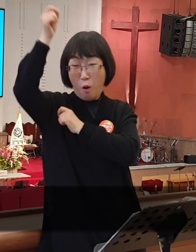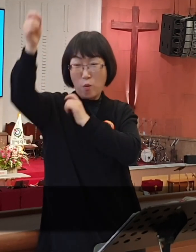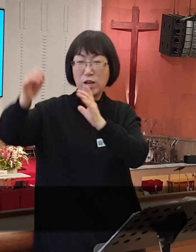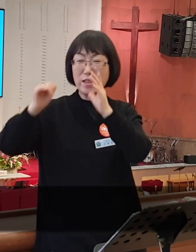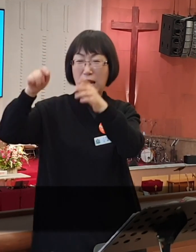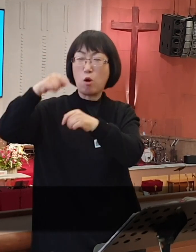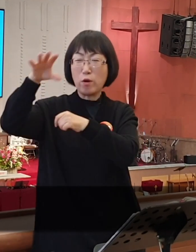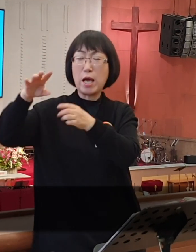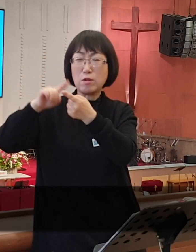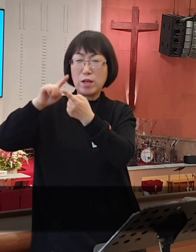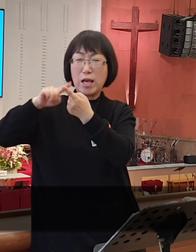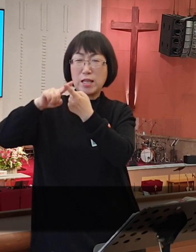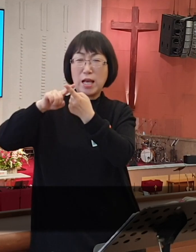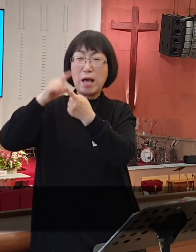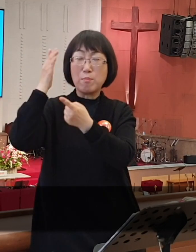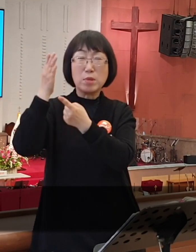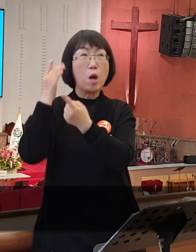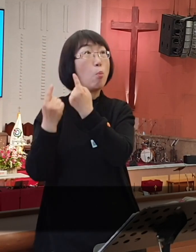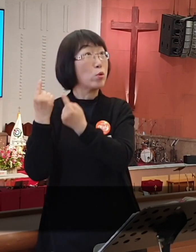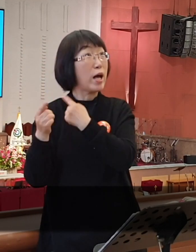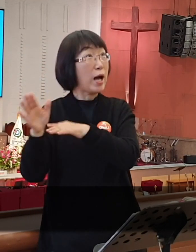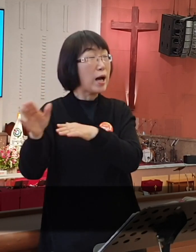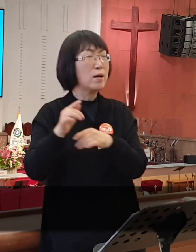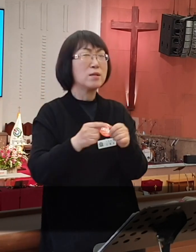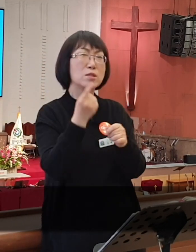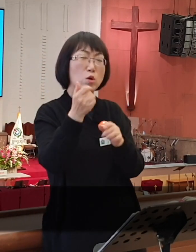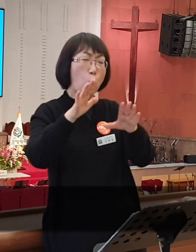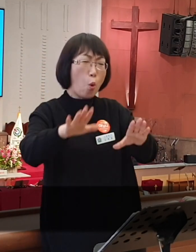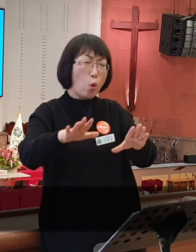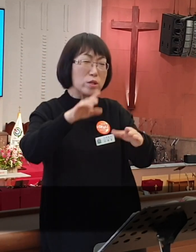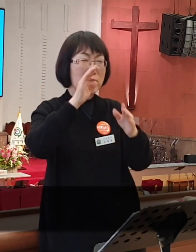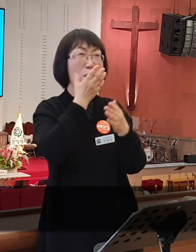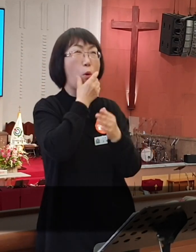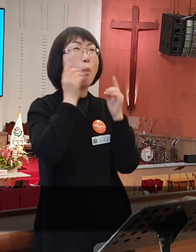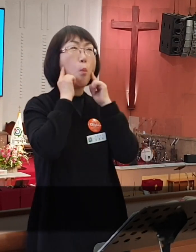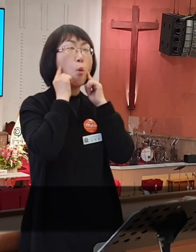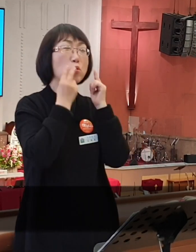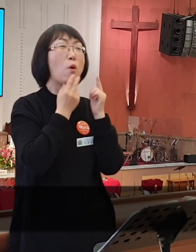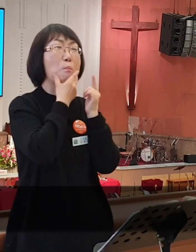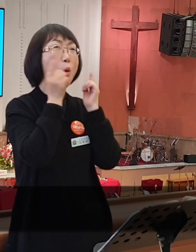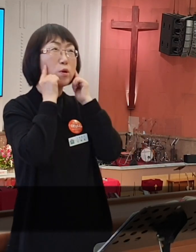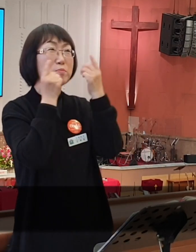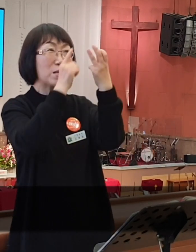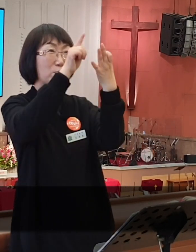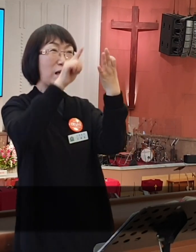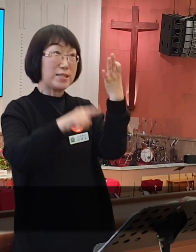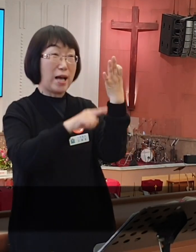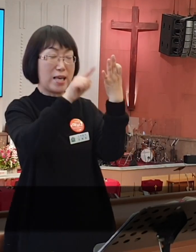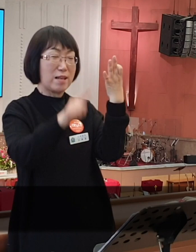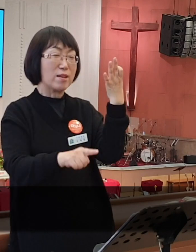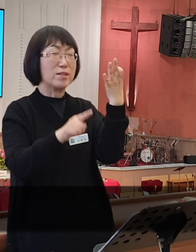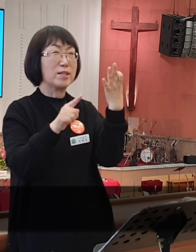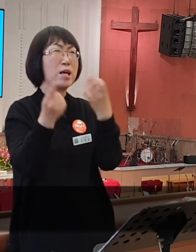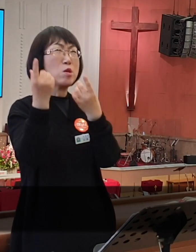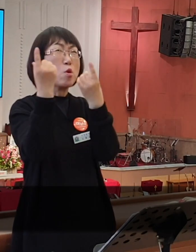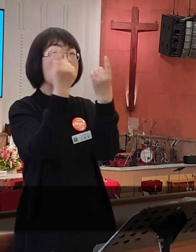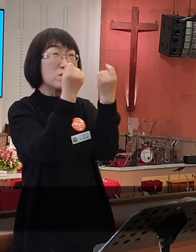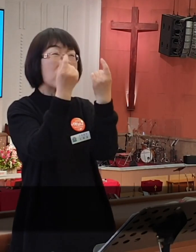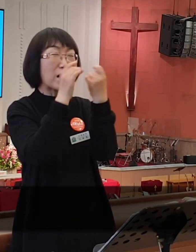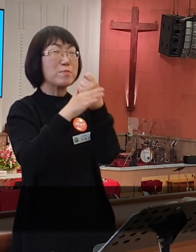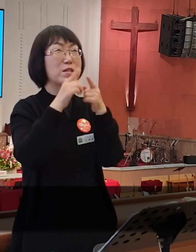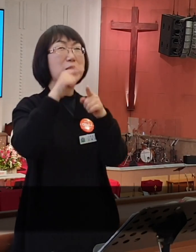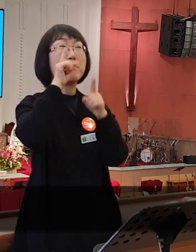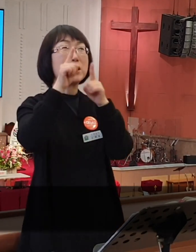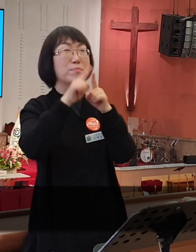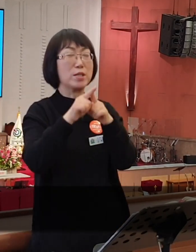나라, 거기에 관한 이야기가 아닙니다. 적어도 오늘 여기 요한복음 14장에서는 그 뉘앙스가 있지만 예수님이 하시는